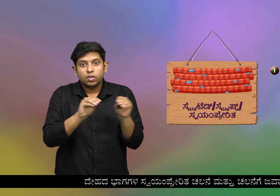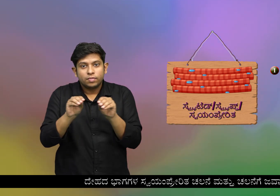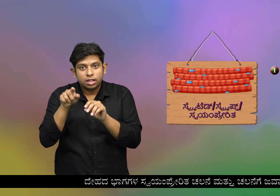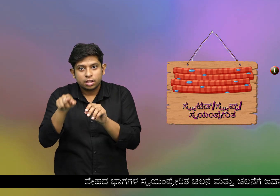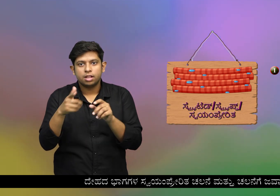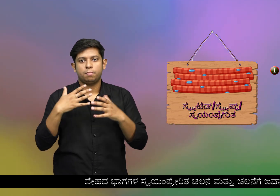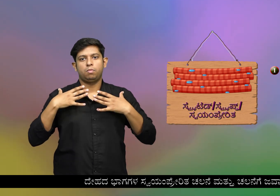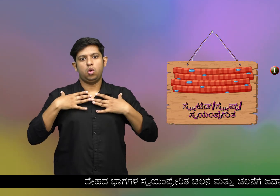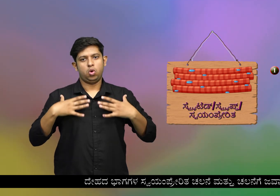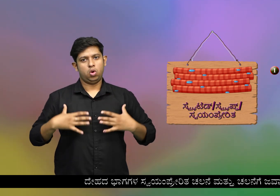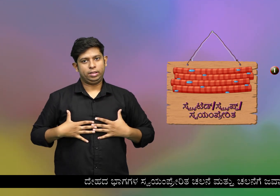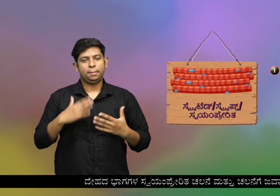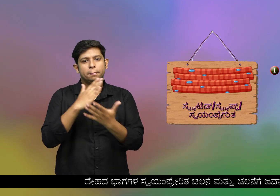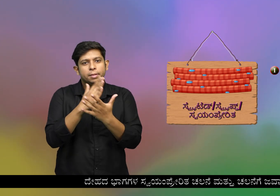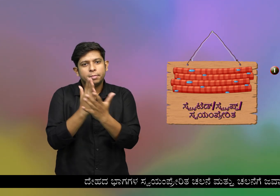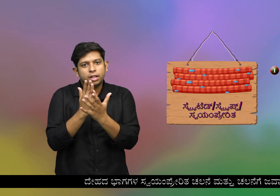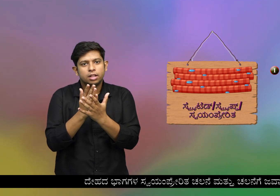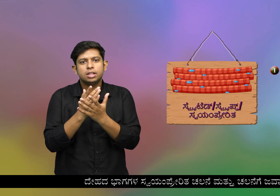ಮತ್ತು ಚಲನೆಗೆ ಜವಾಬ್ದಾರಿ.